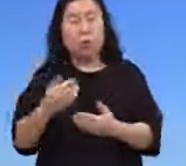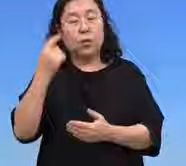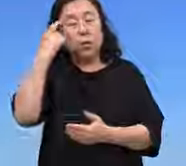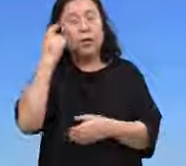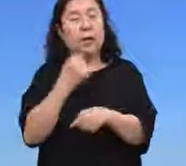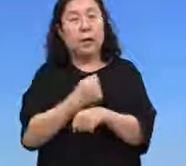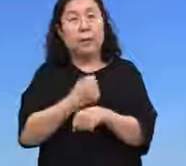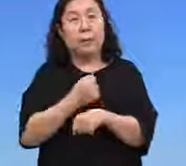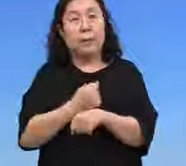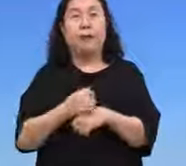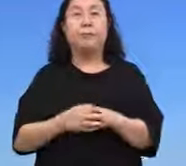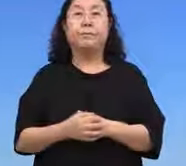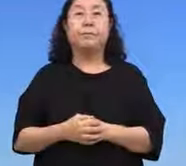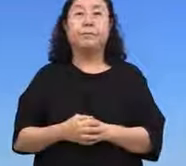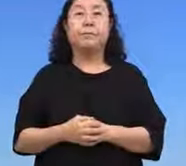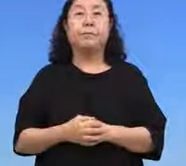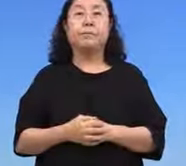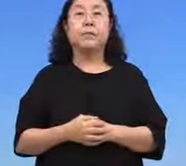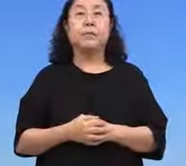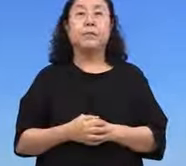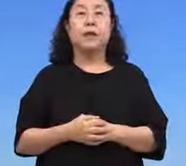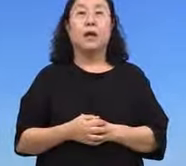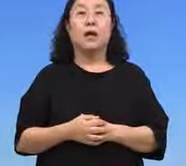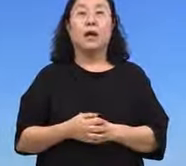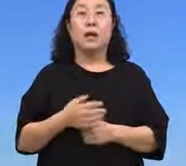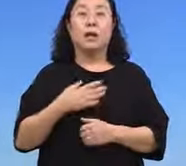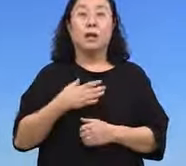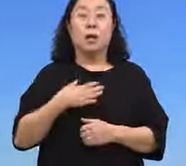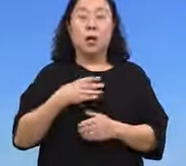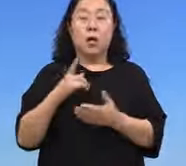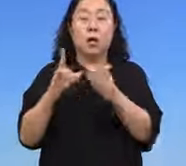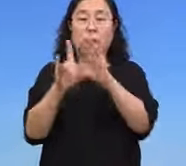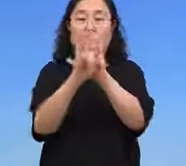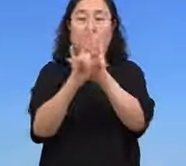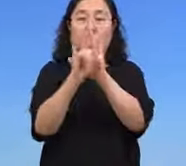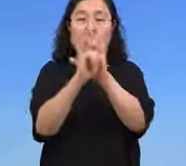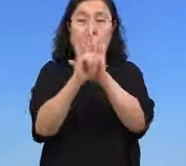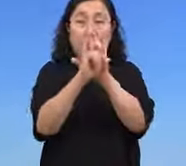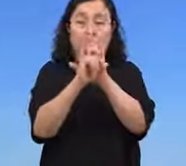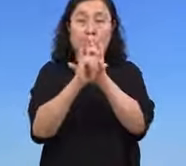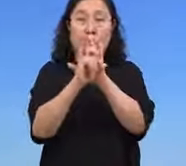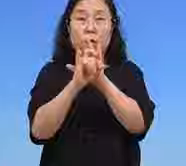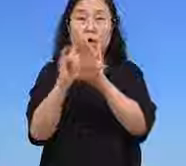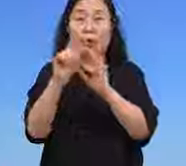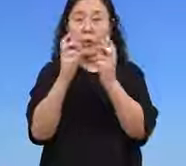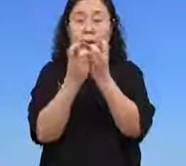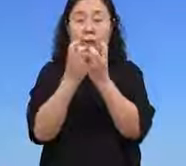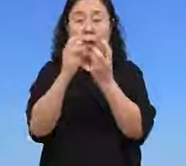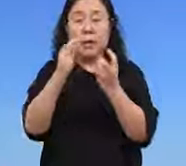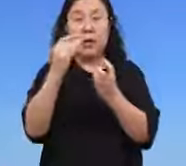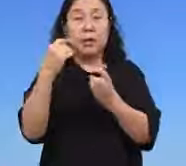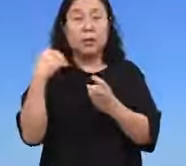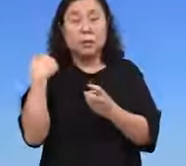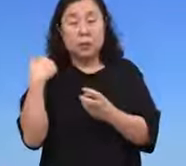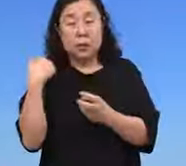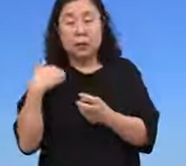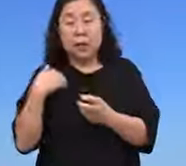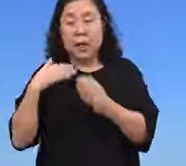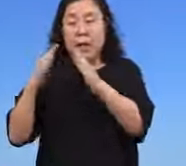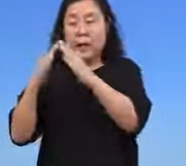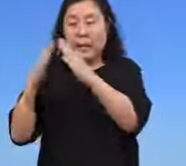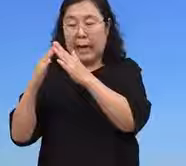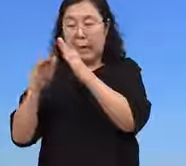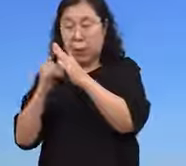분, 친정 아버지가, 또 시어머니가 그러시면은 코로나19 상황이 뭐 어떻게 될지 모르지만